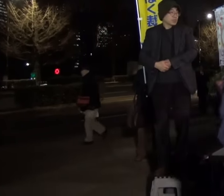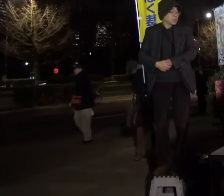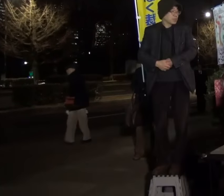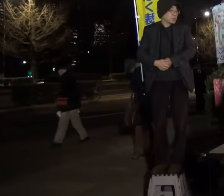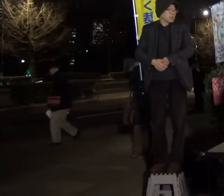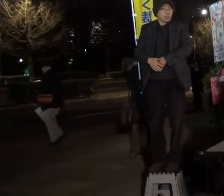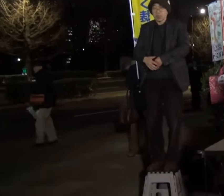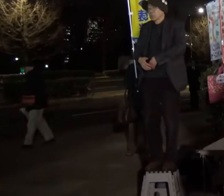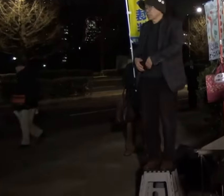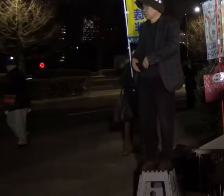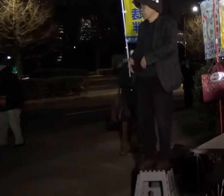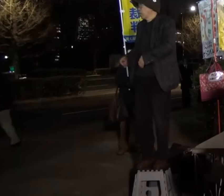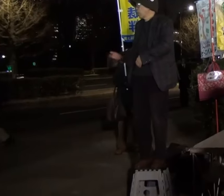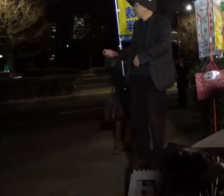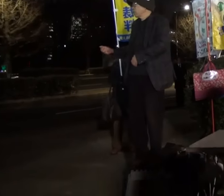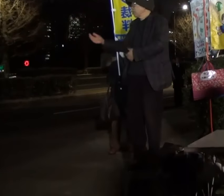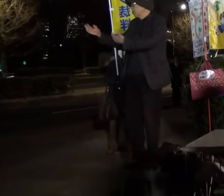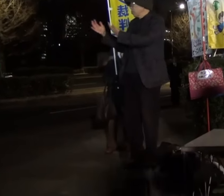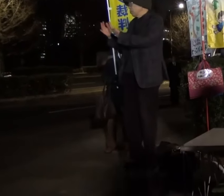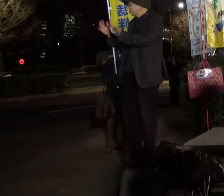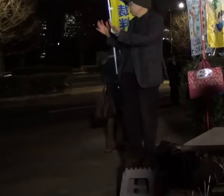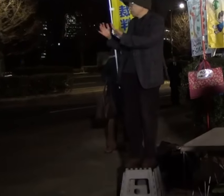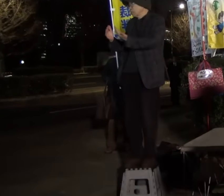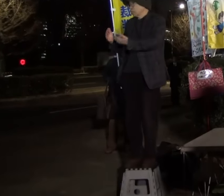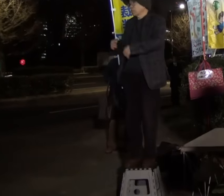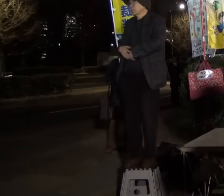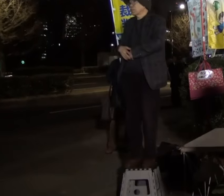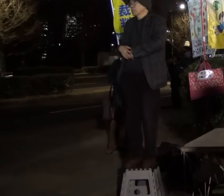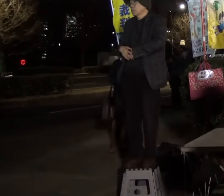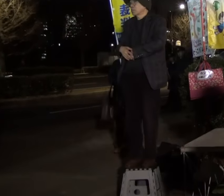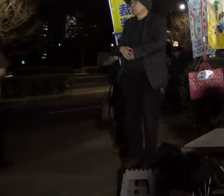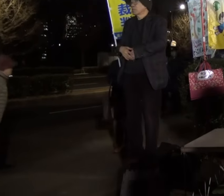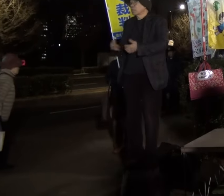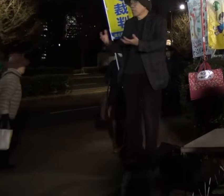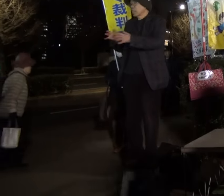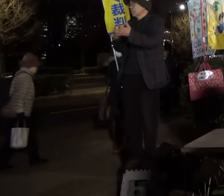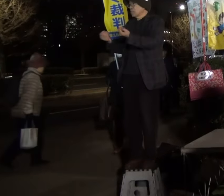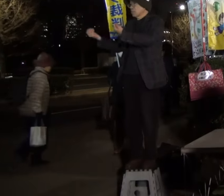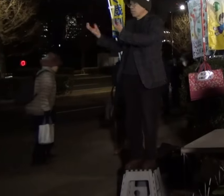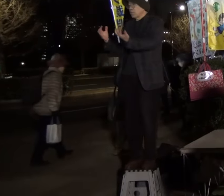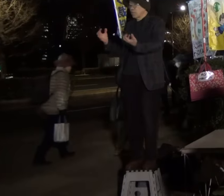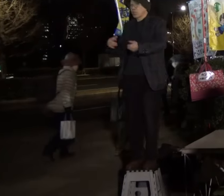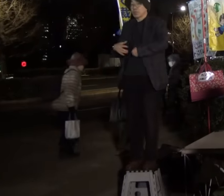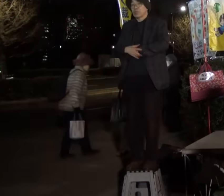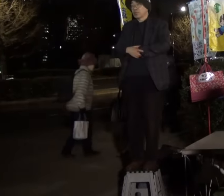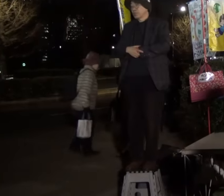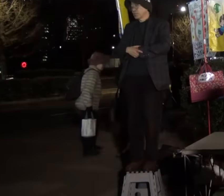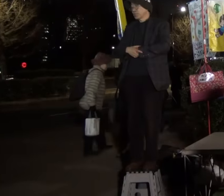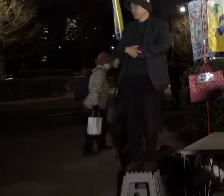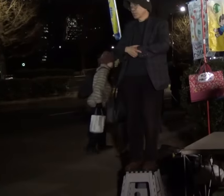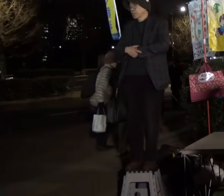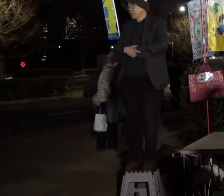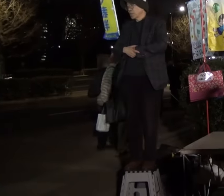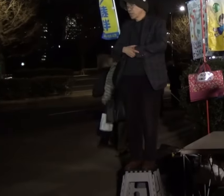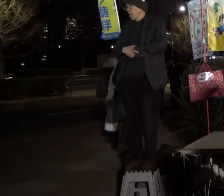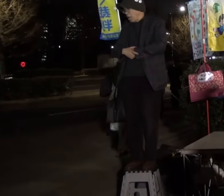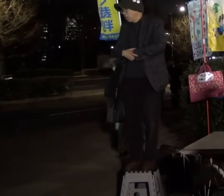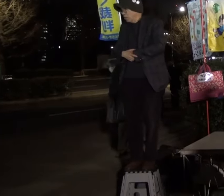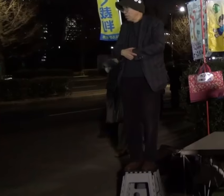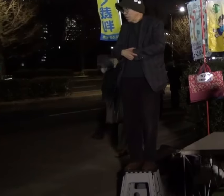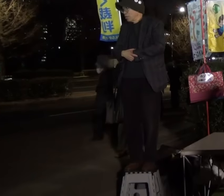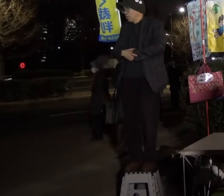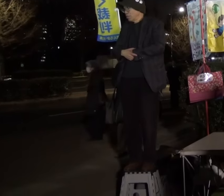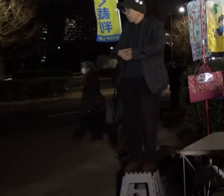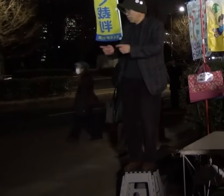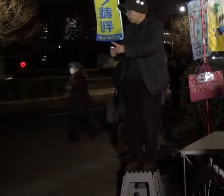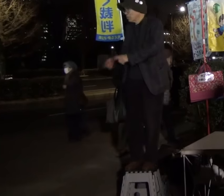ってきてましたので、もう少しずつ中の方に入りましょうか。ありがとうございます、私ずっとあの大好きな国会議員さん